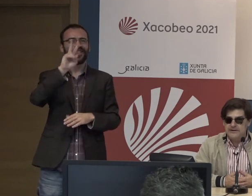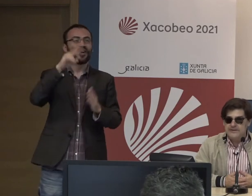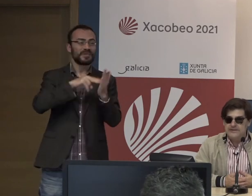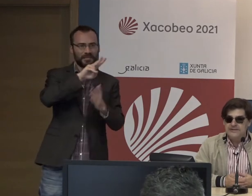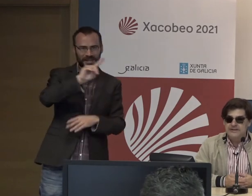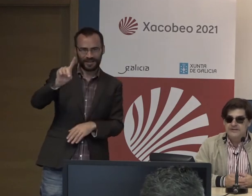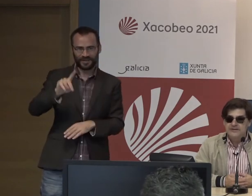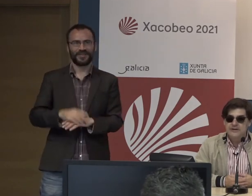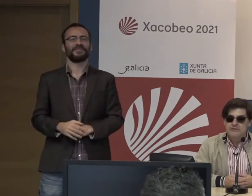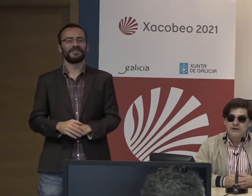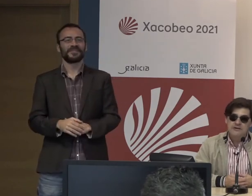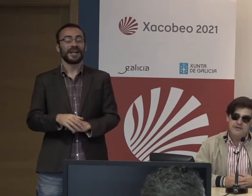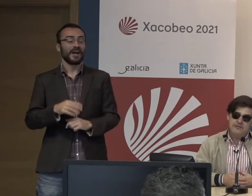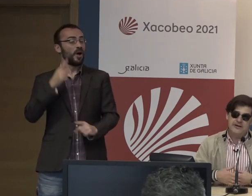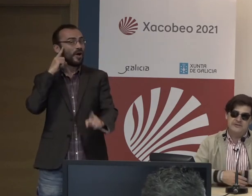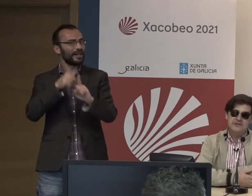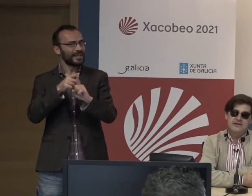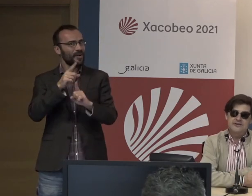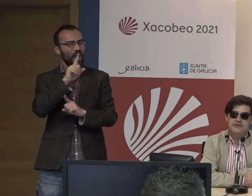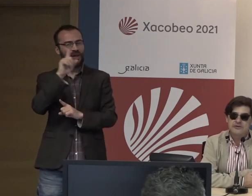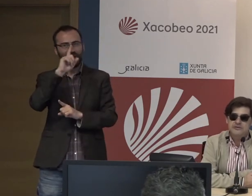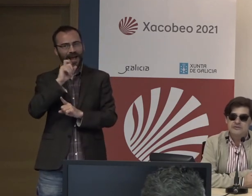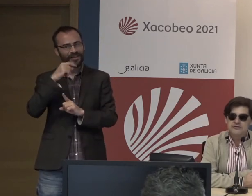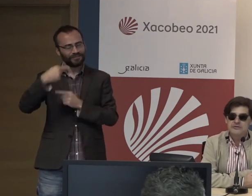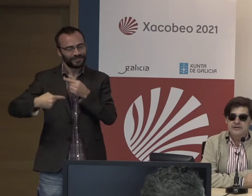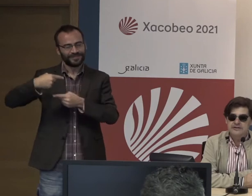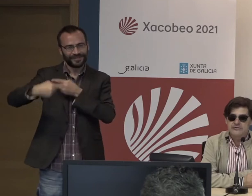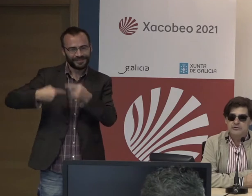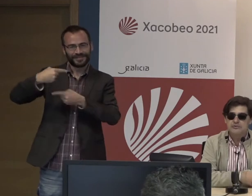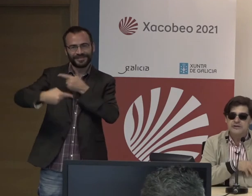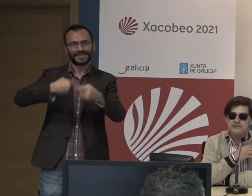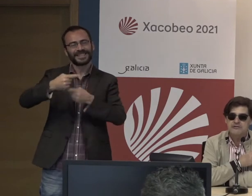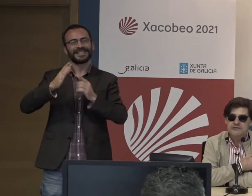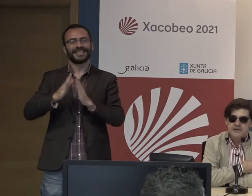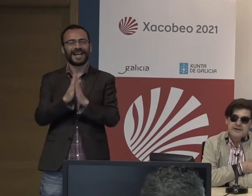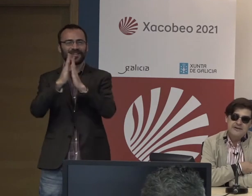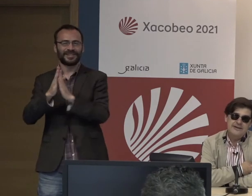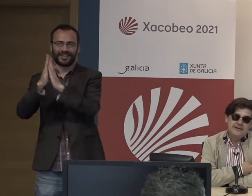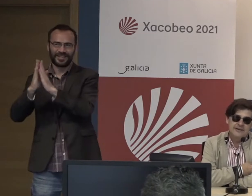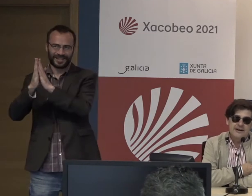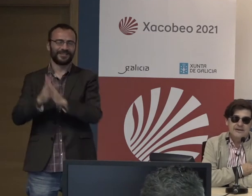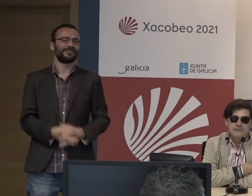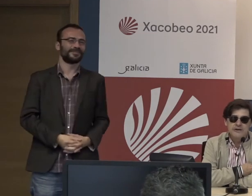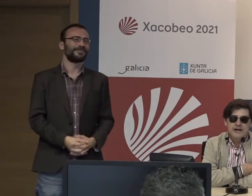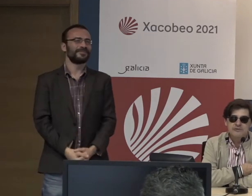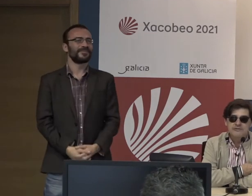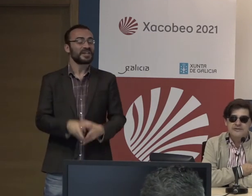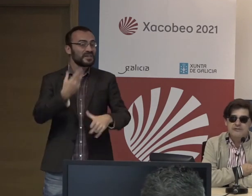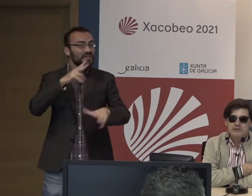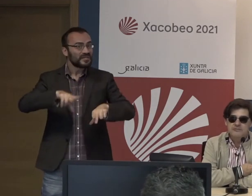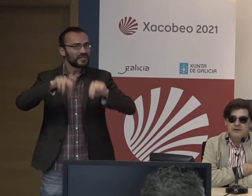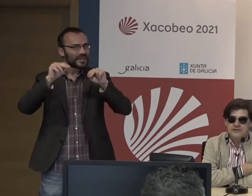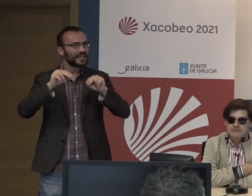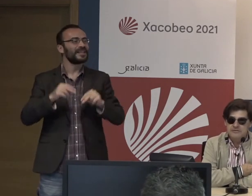para finalizar ese ciclo de 11 años entre los años santos, los años Sacobeo. Terminaremos con